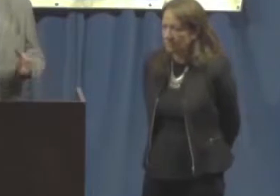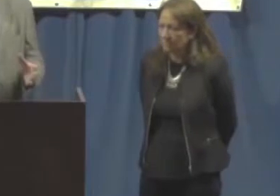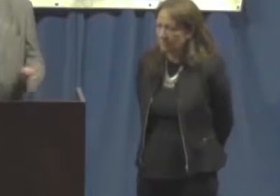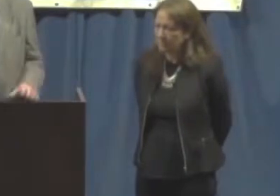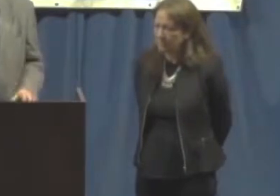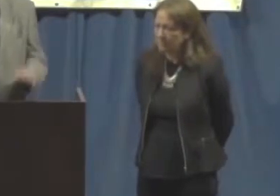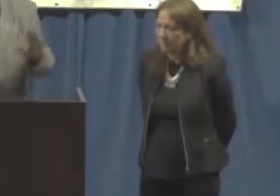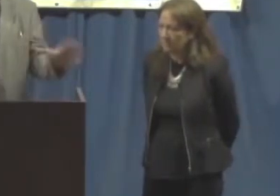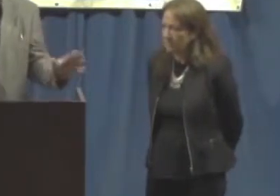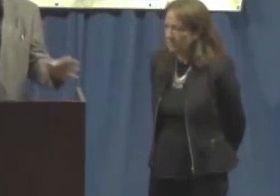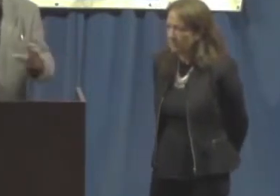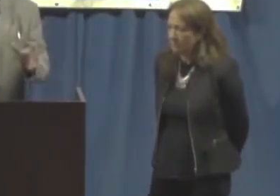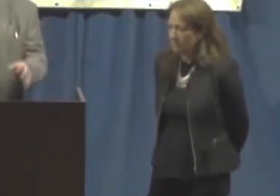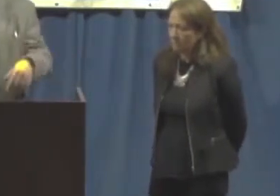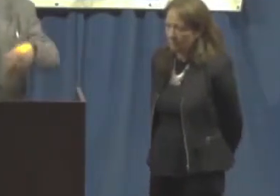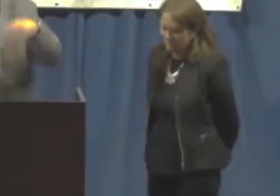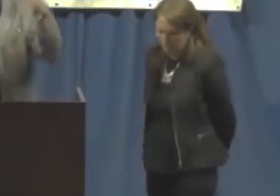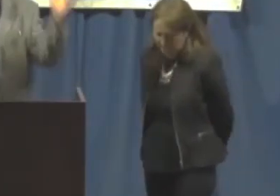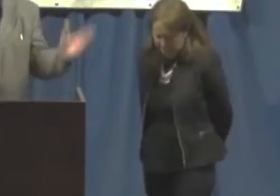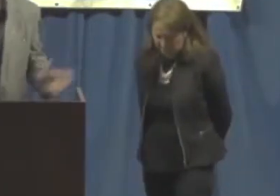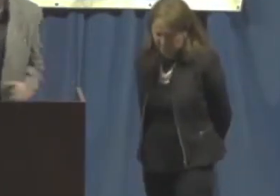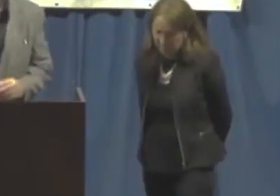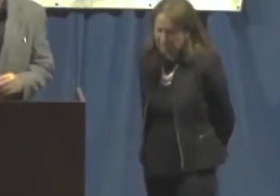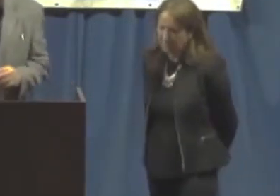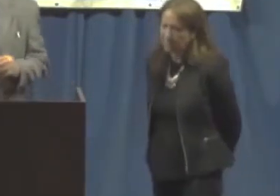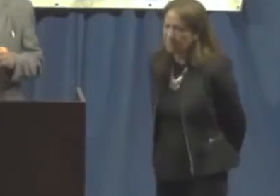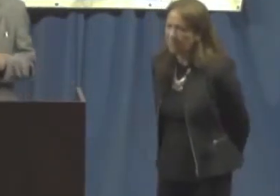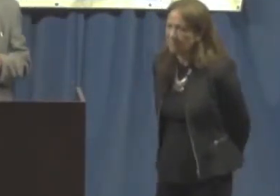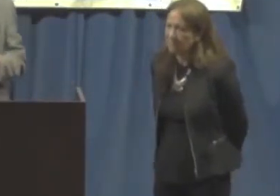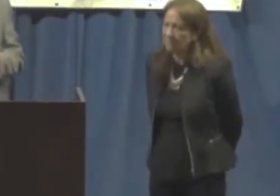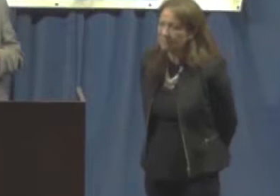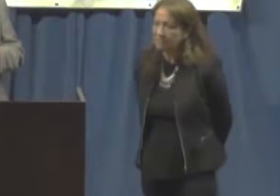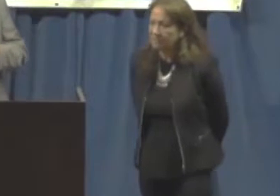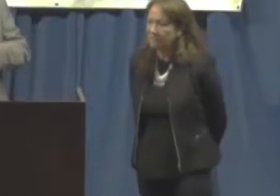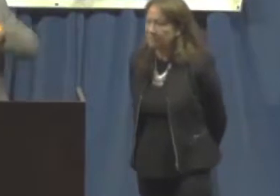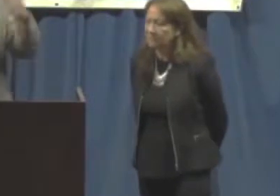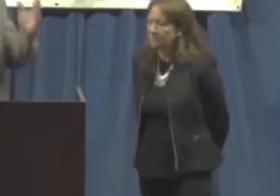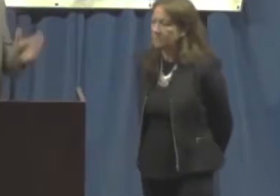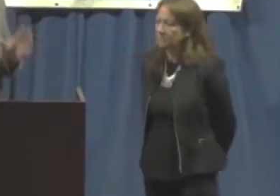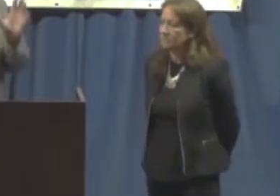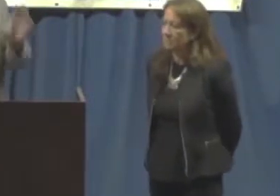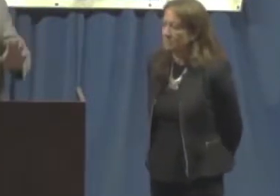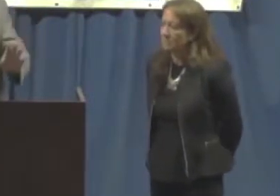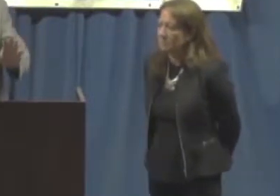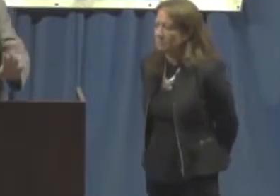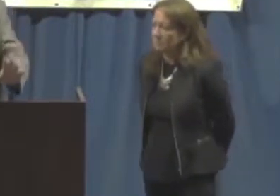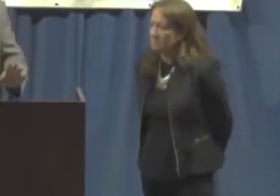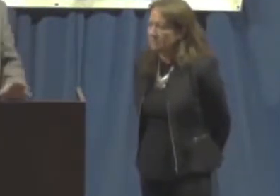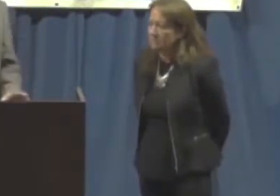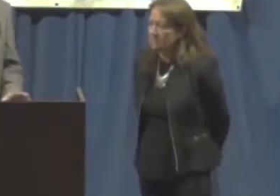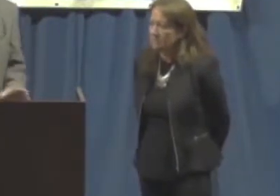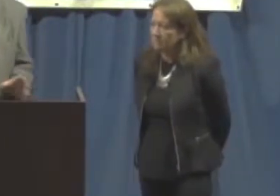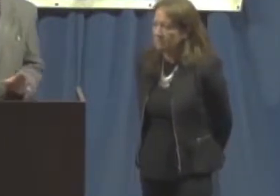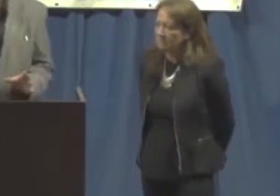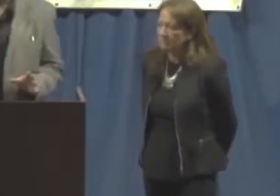comunicacional conjunta en este caso digo comunicacional me refiero en general a todo lo que sean distintos proyectos pero nuestra área es